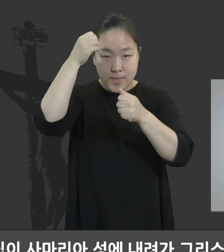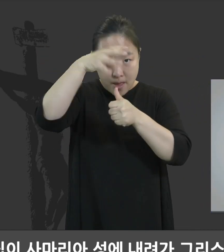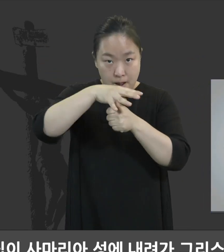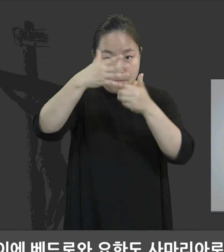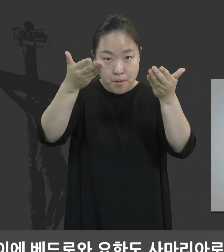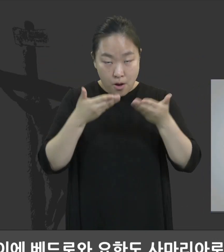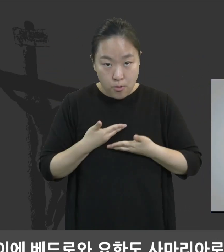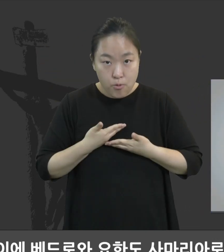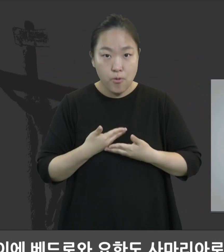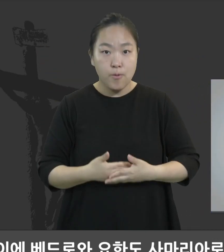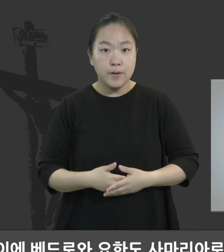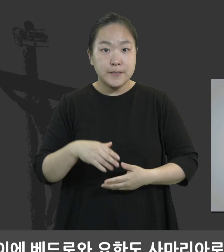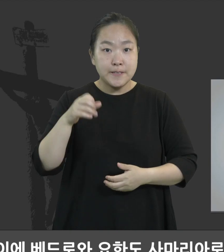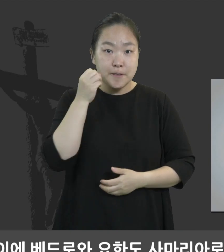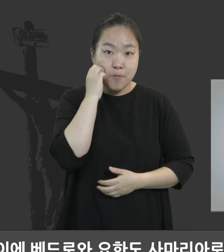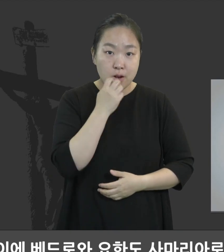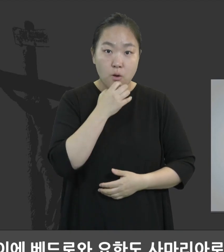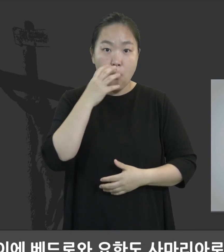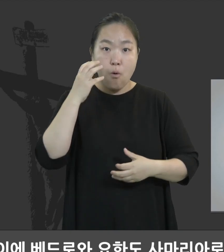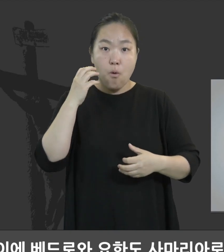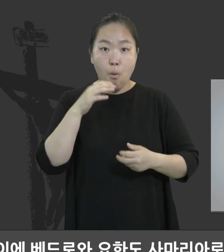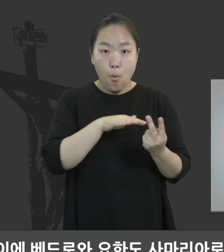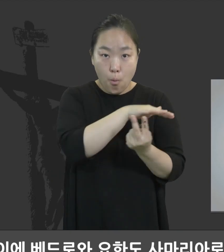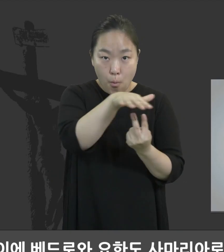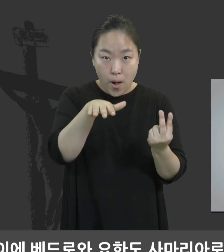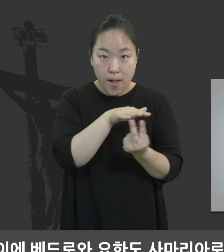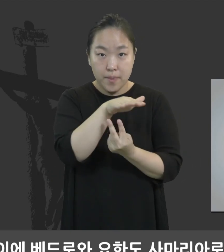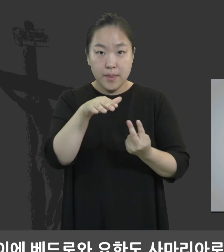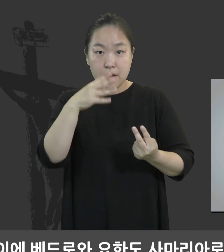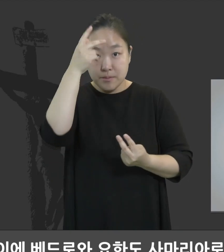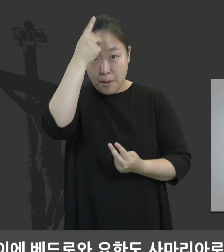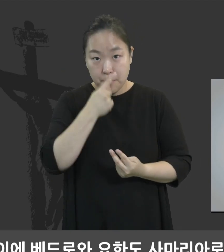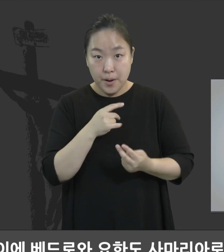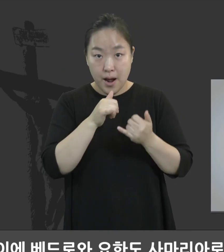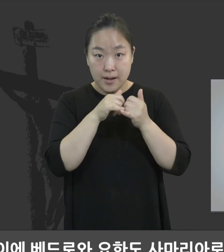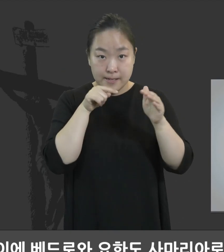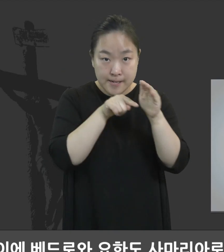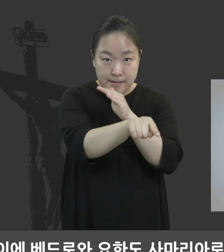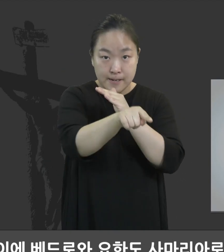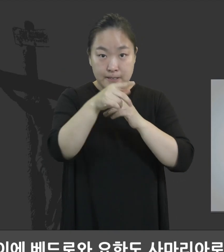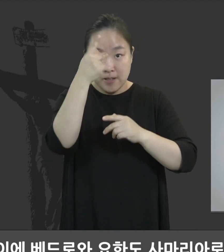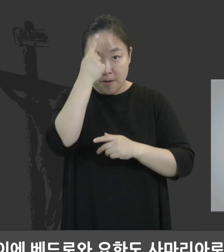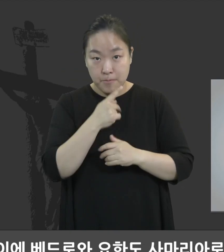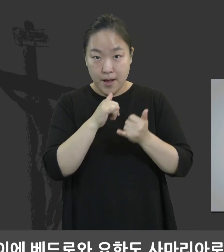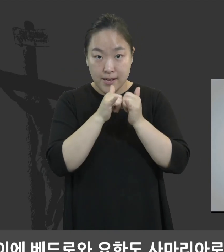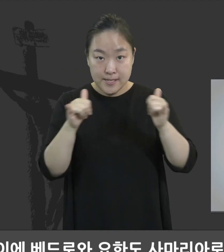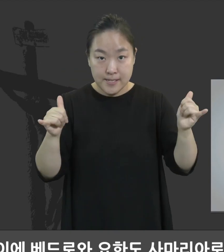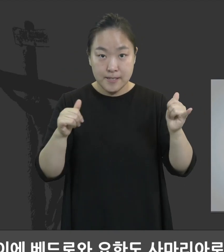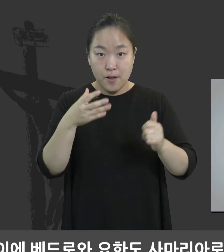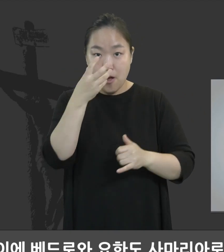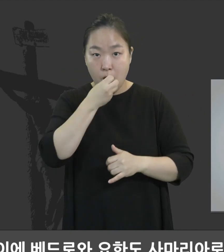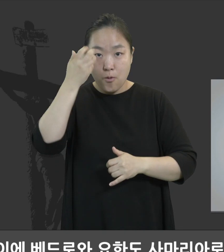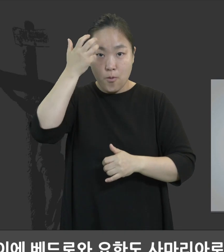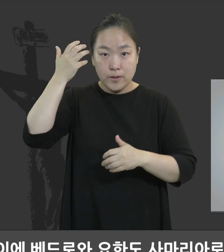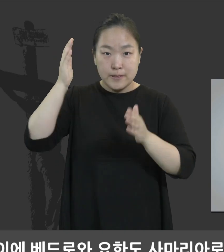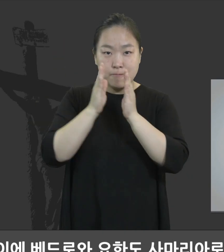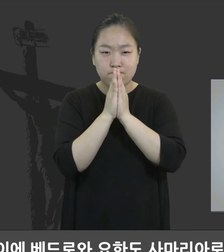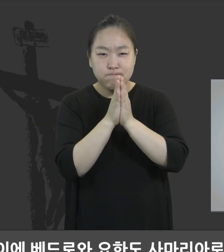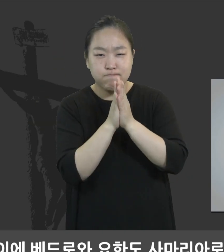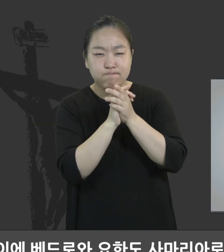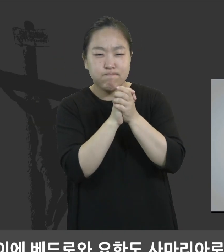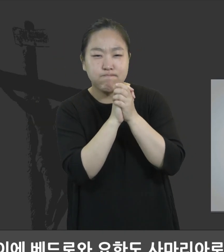받습니다. 이에 베드로와 요한도 사마리아로 내려가서 사마리아인들이 성령 받기를